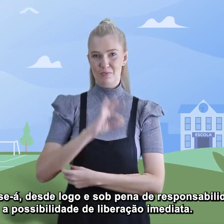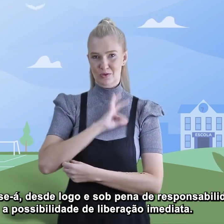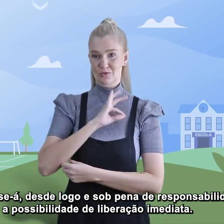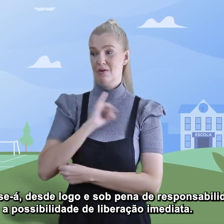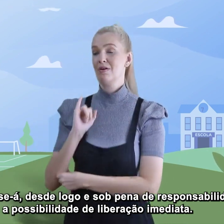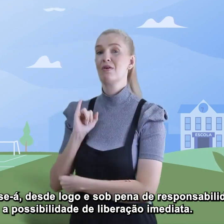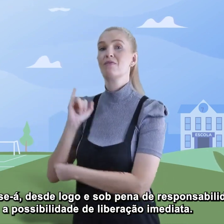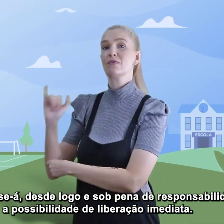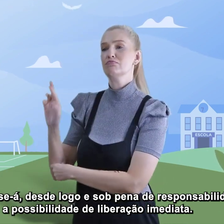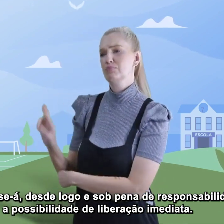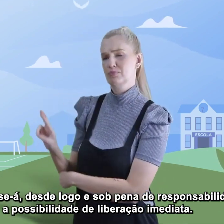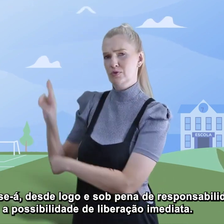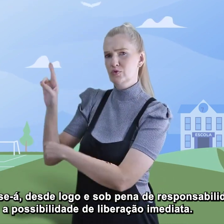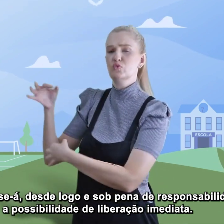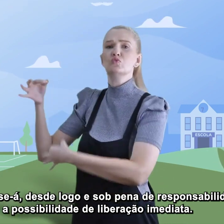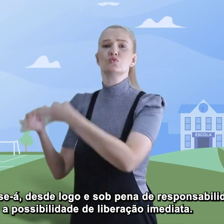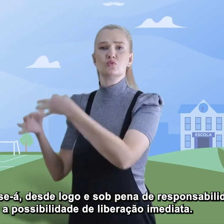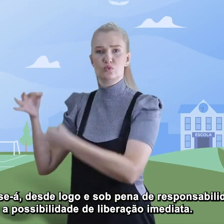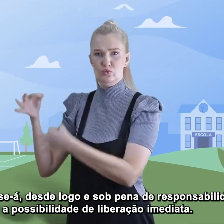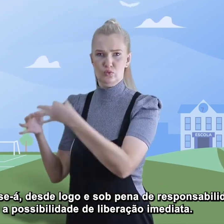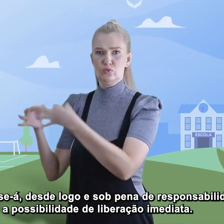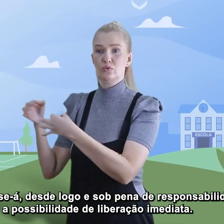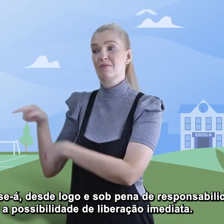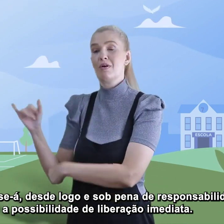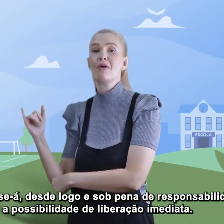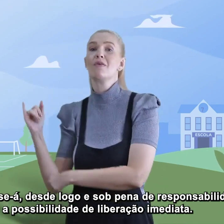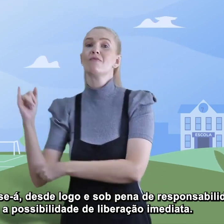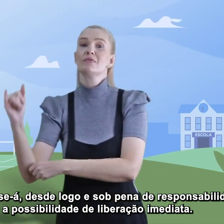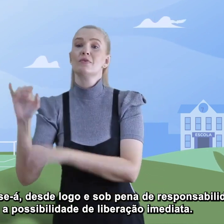a possibilidade de liberação imediata.